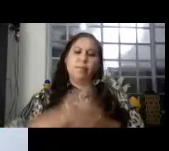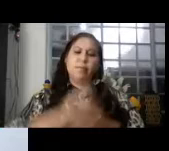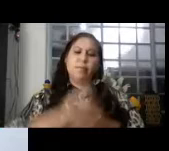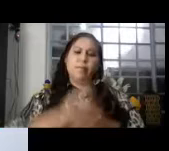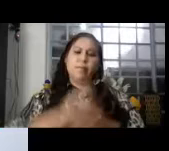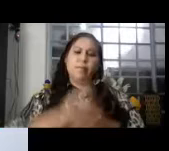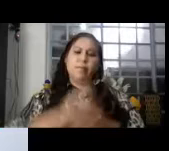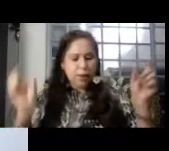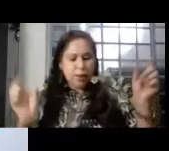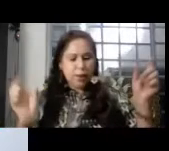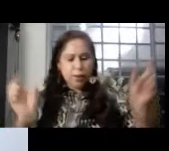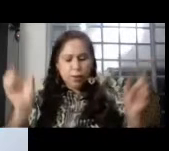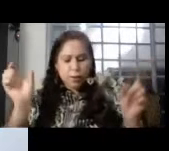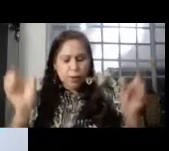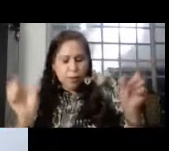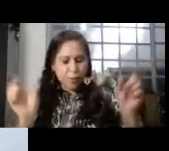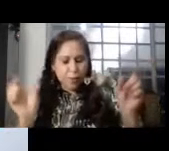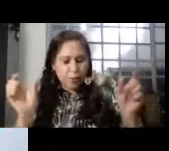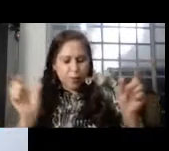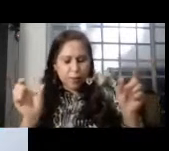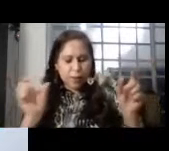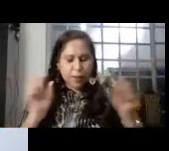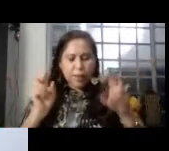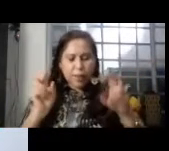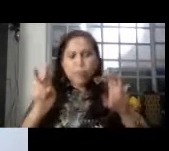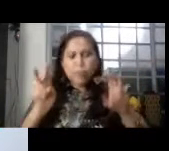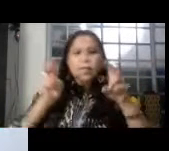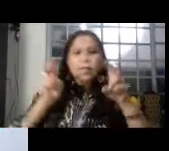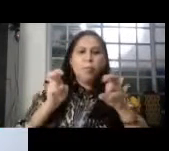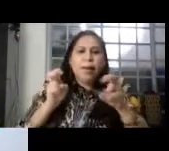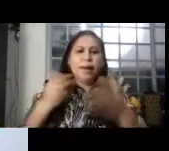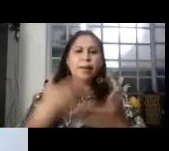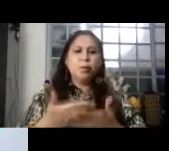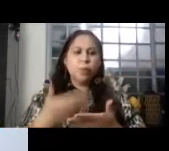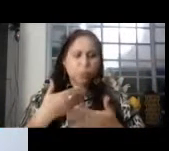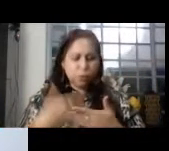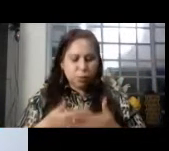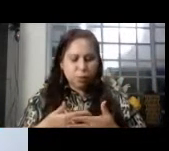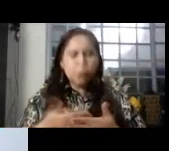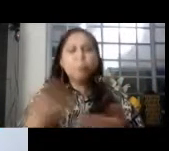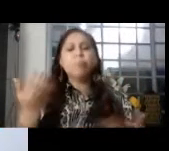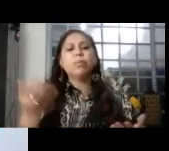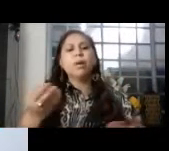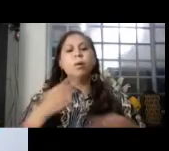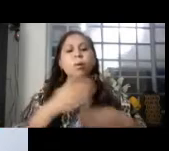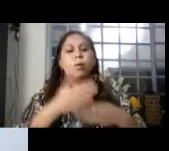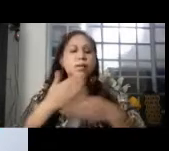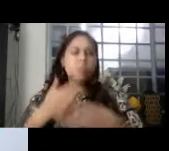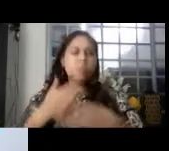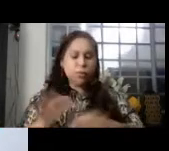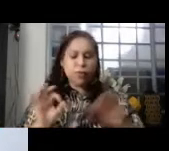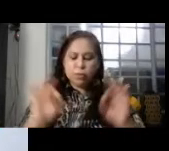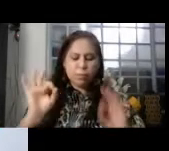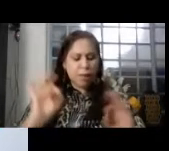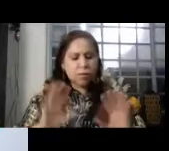analisar as estruturas com foco e com tópico. Quem conseguiu pegar no estudo ou assistir